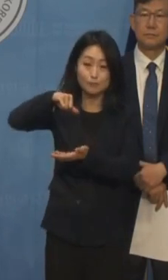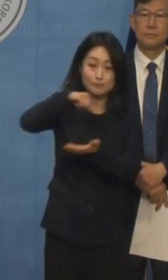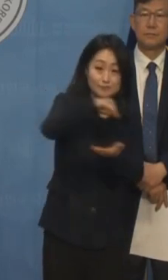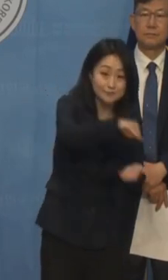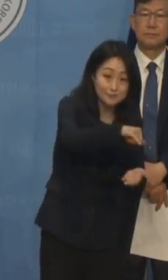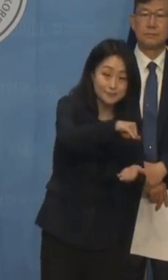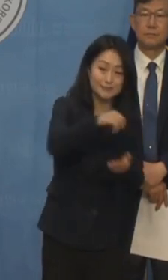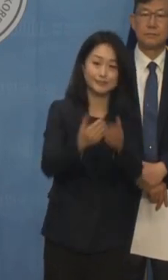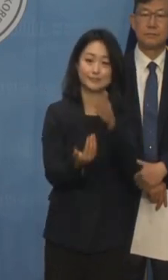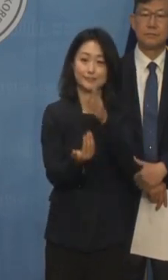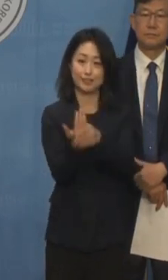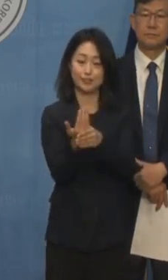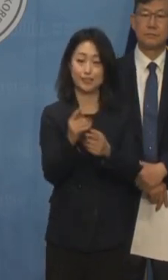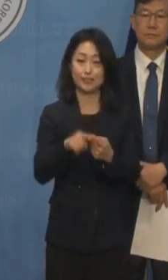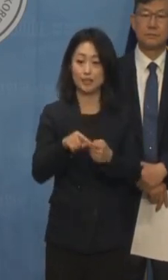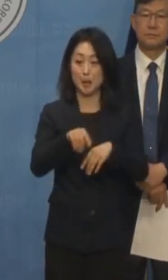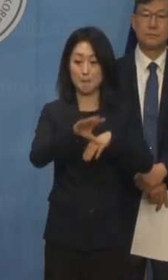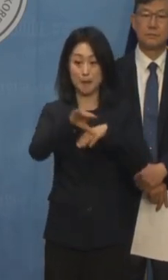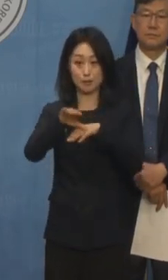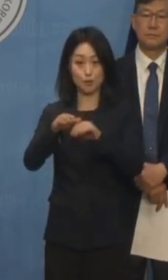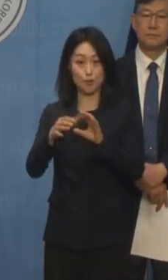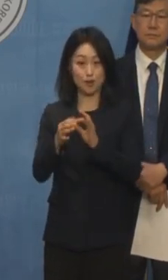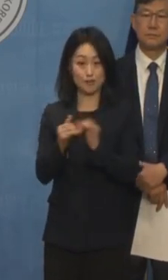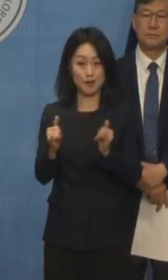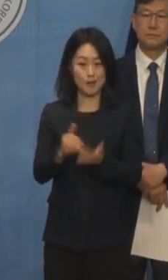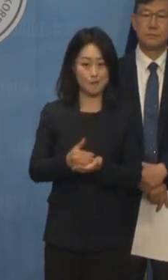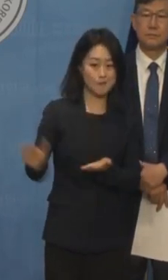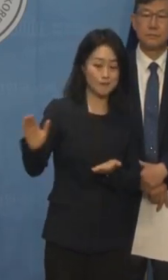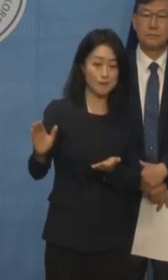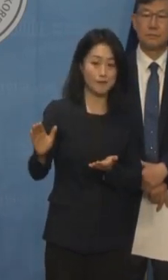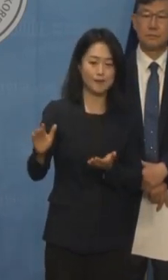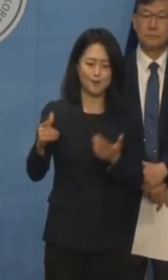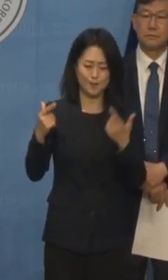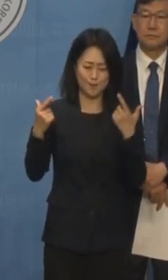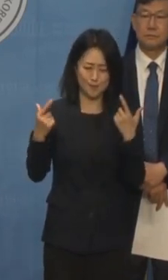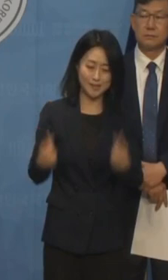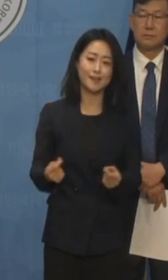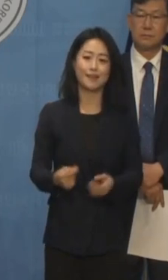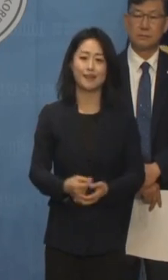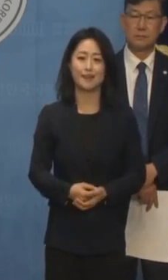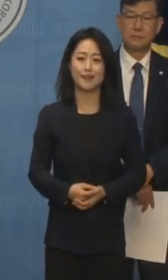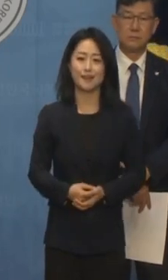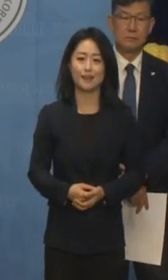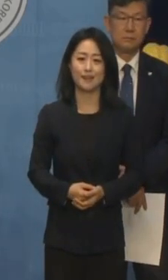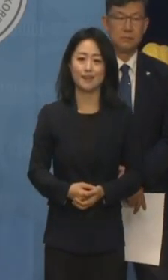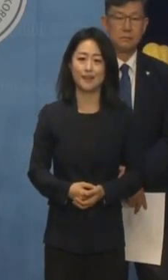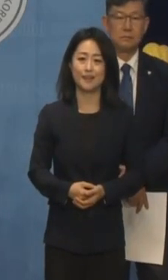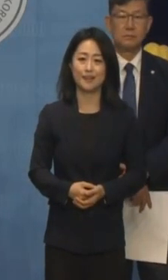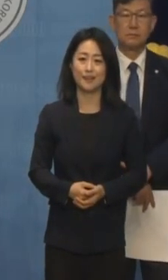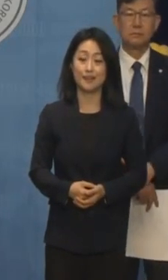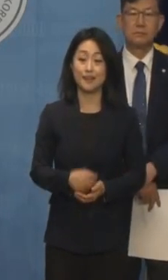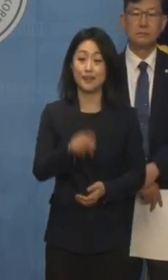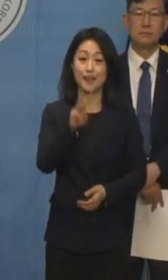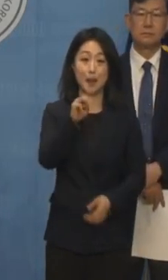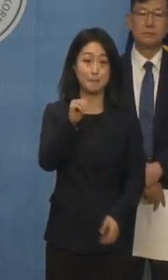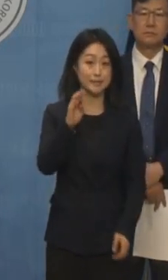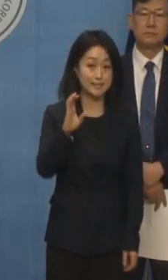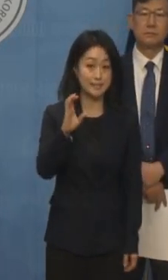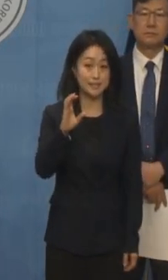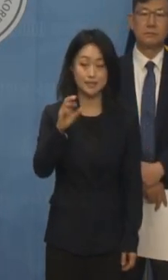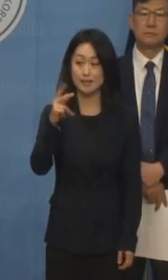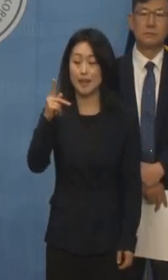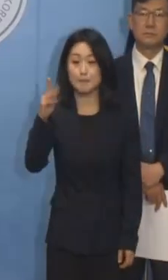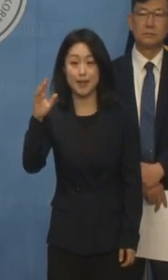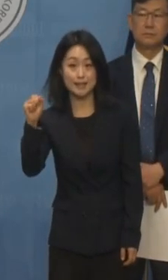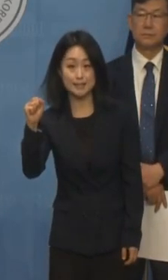사건은 앞서 방송계 인사들을 축출할 때와 똑같이 당시에 MBC나